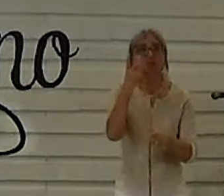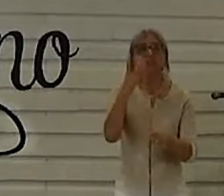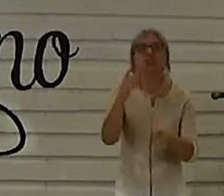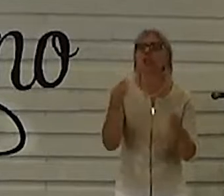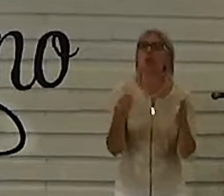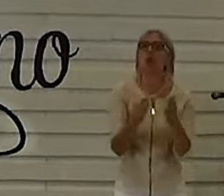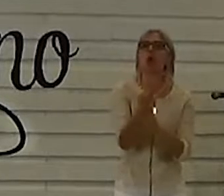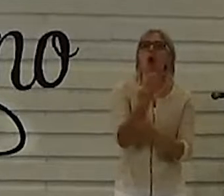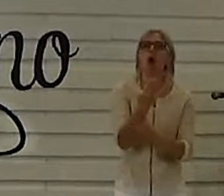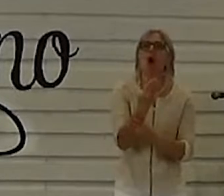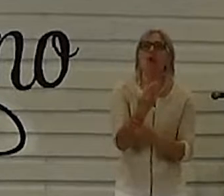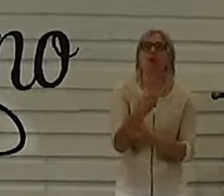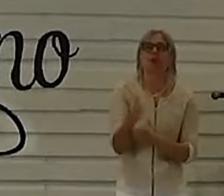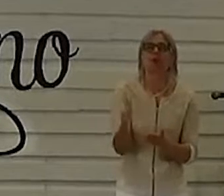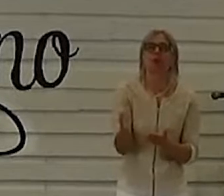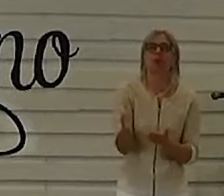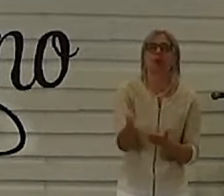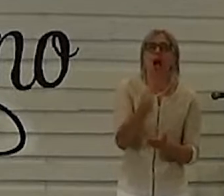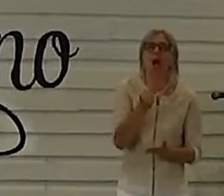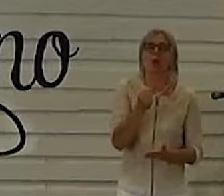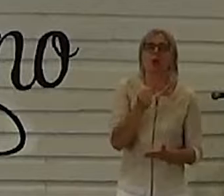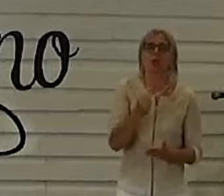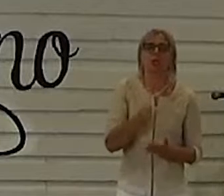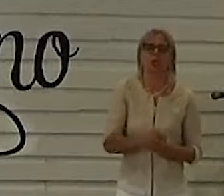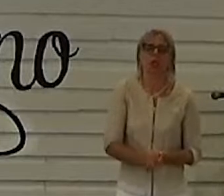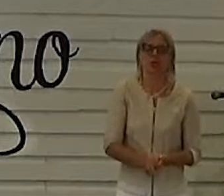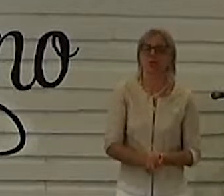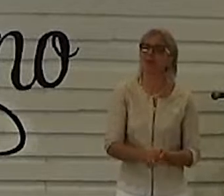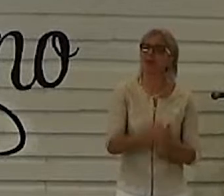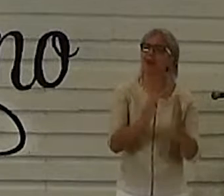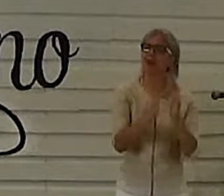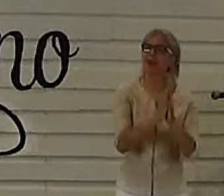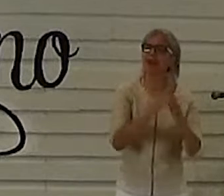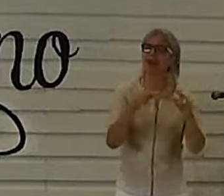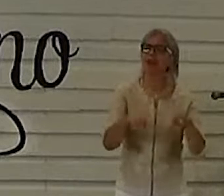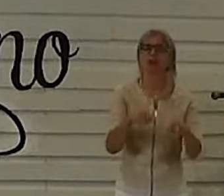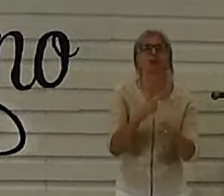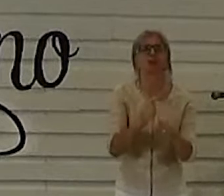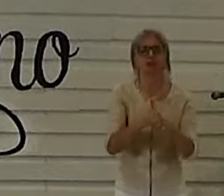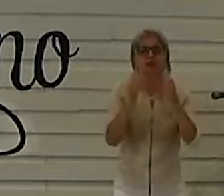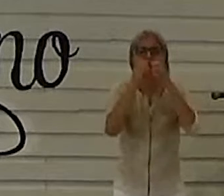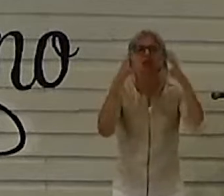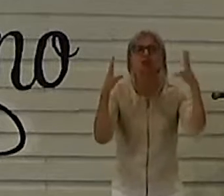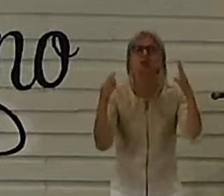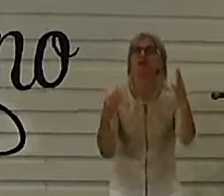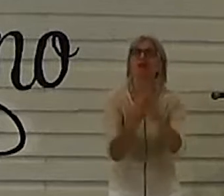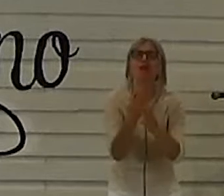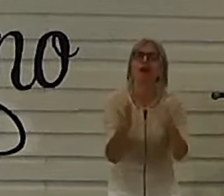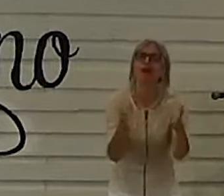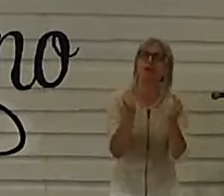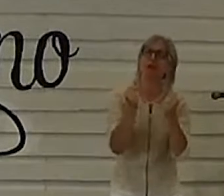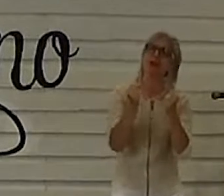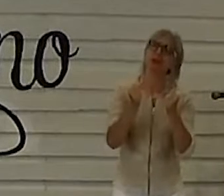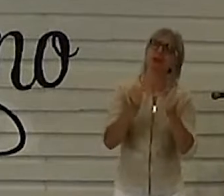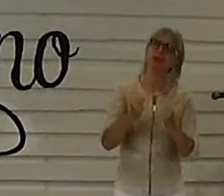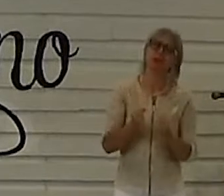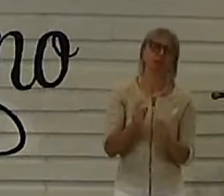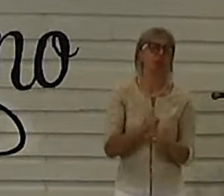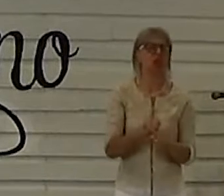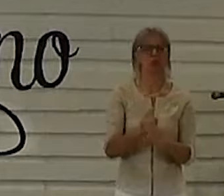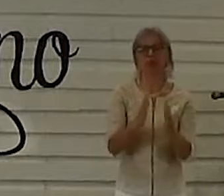Ha bisogno di acquistare una nuova visione, perché deve essere vedere la Chiesa come la vede Gesù